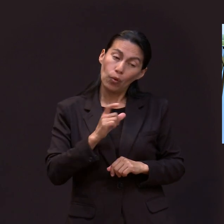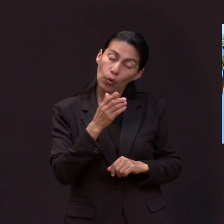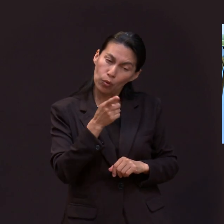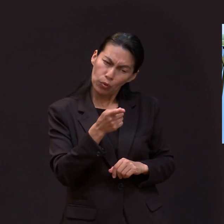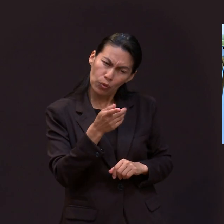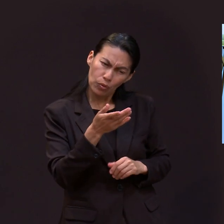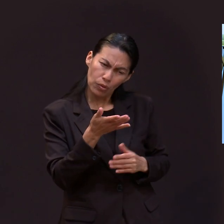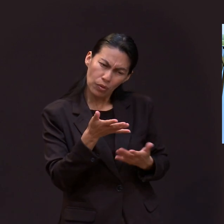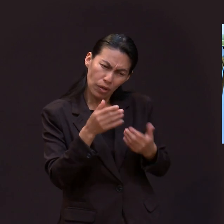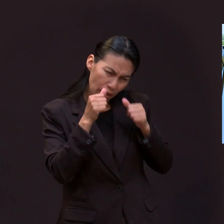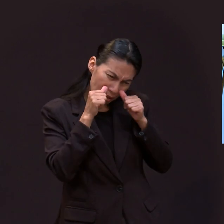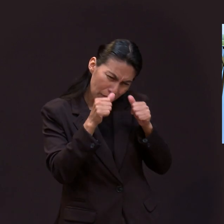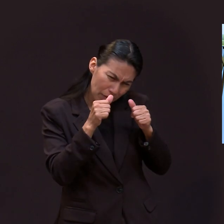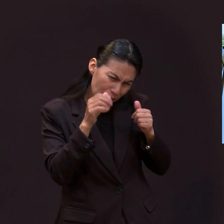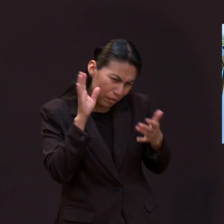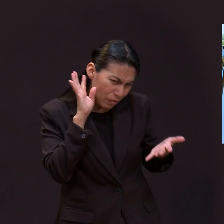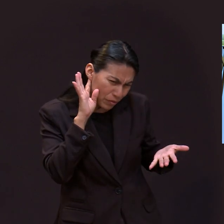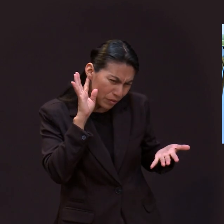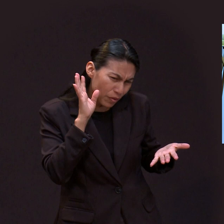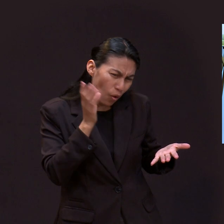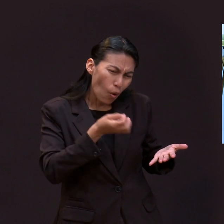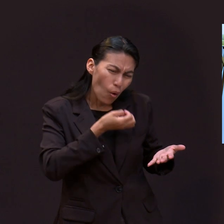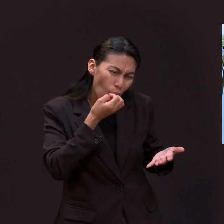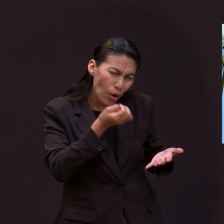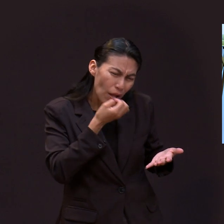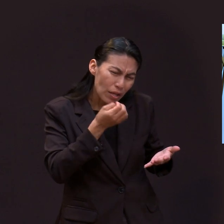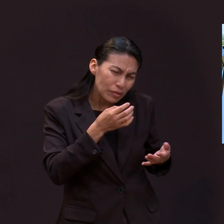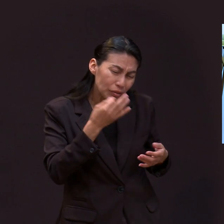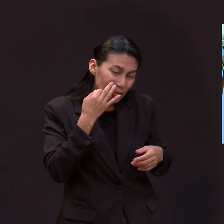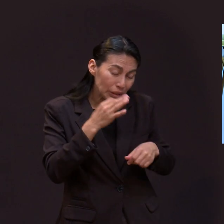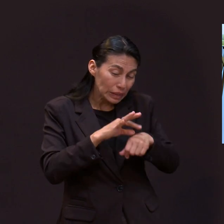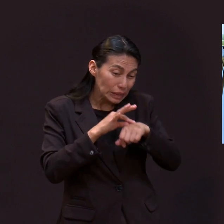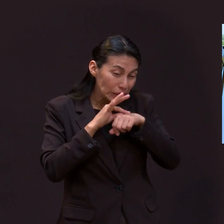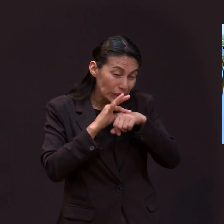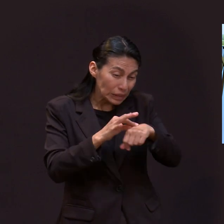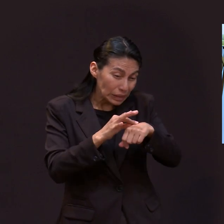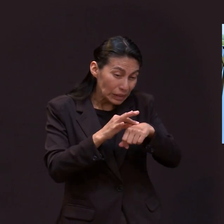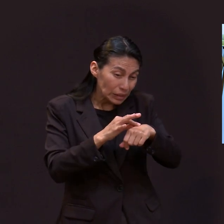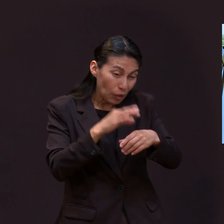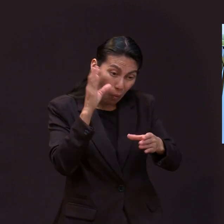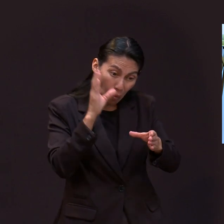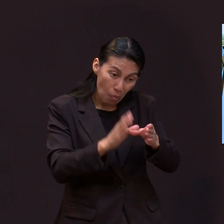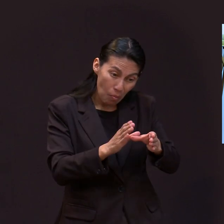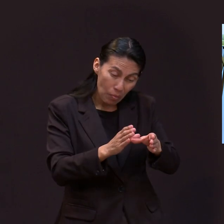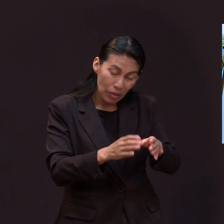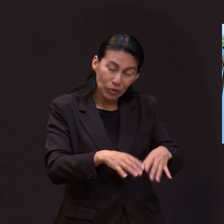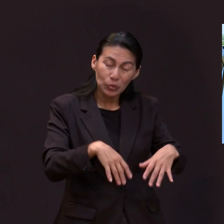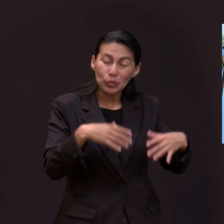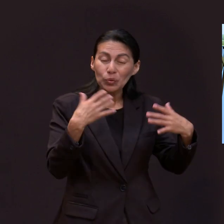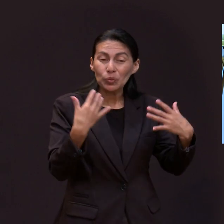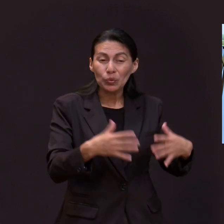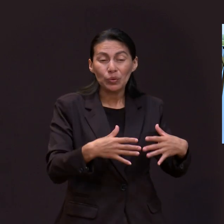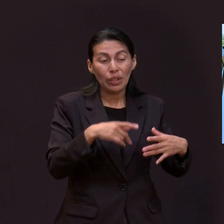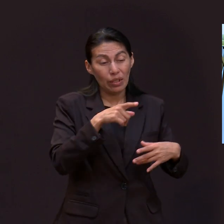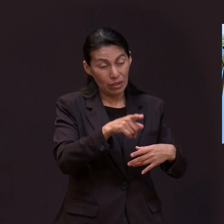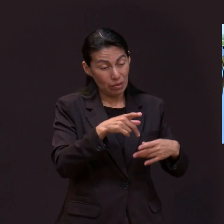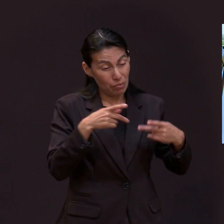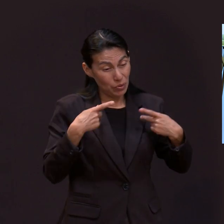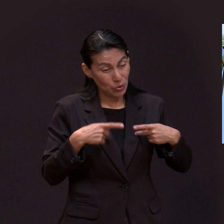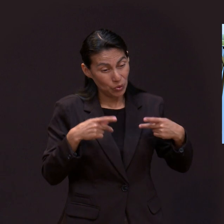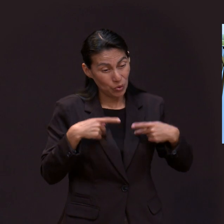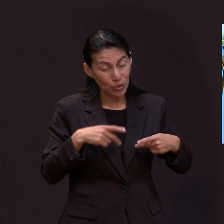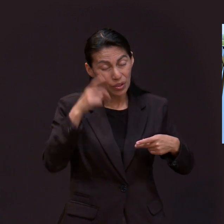tú oyes que la oración es contestada palpablemente y la